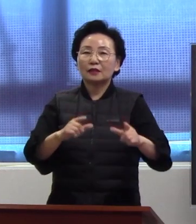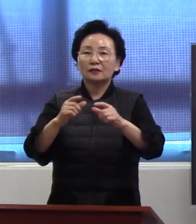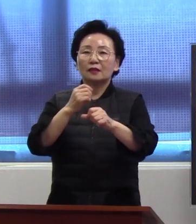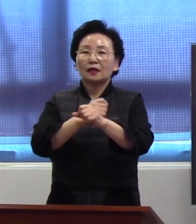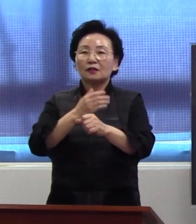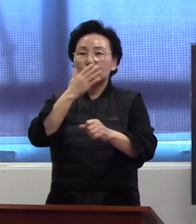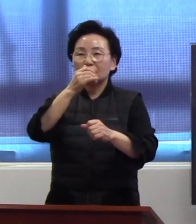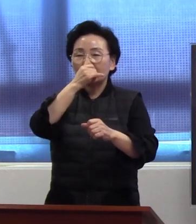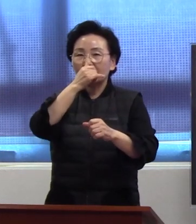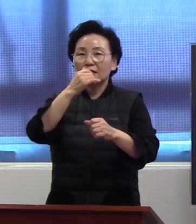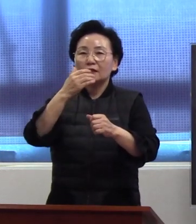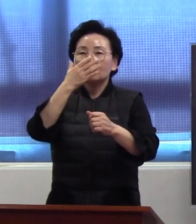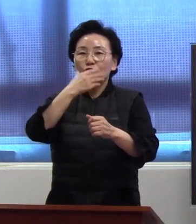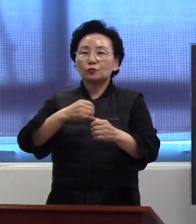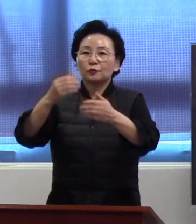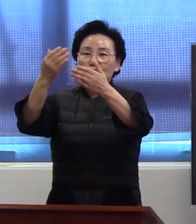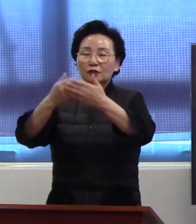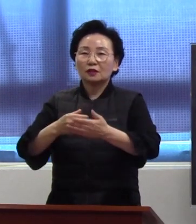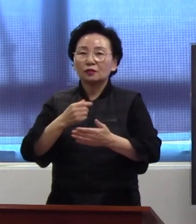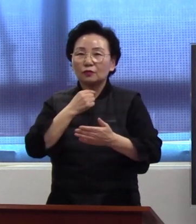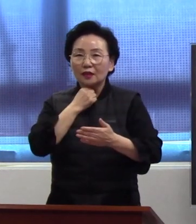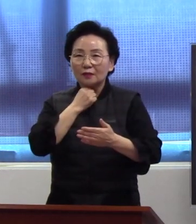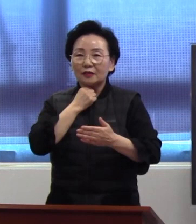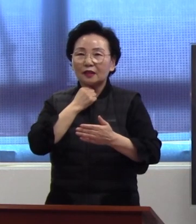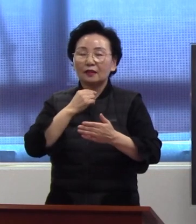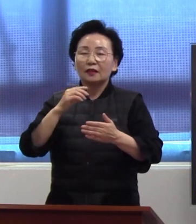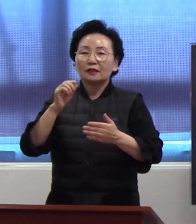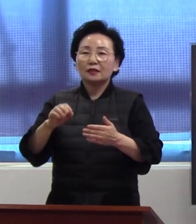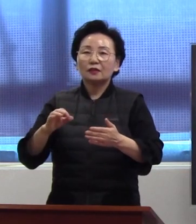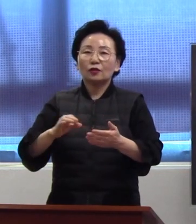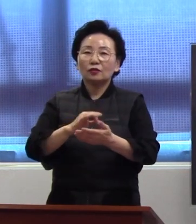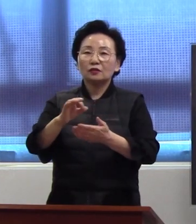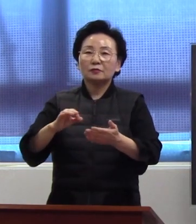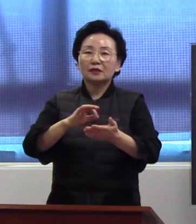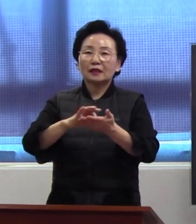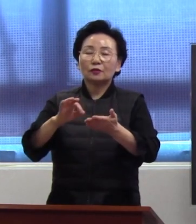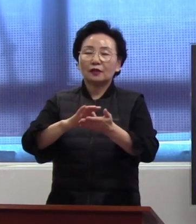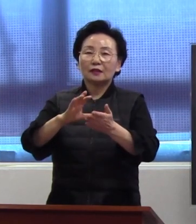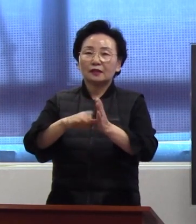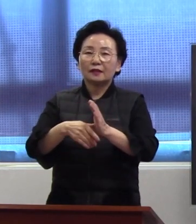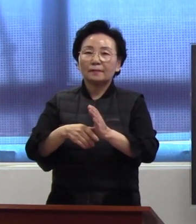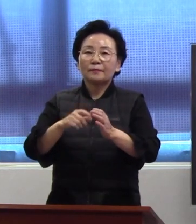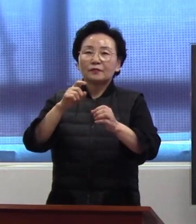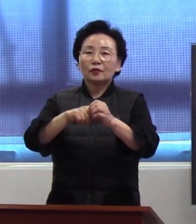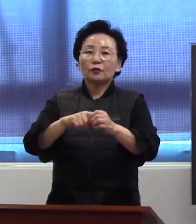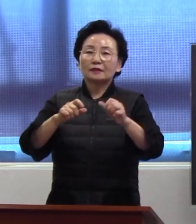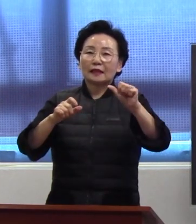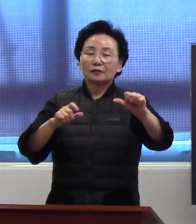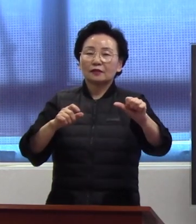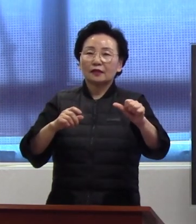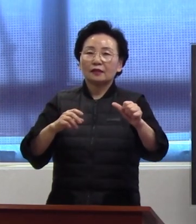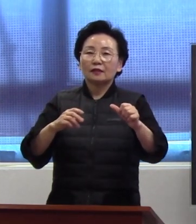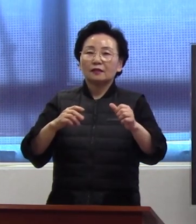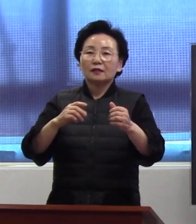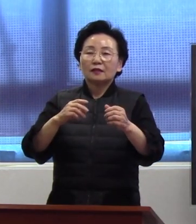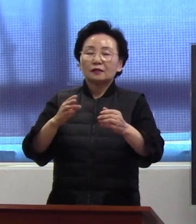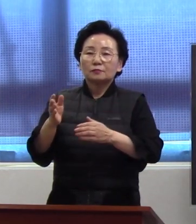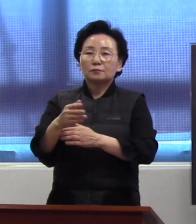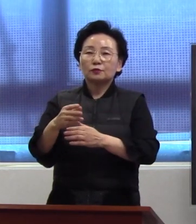생활을 할 수 있게 축복 주시기를 원합니다. 이 헌금이 사용할 때 떡 5개,